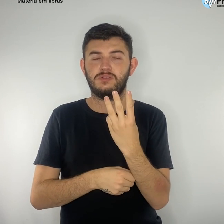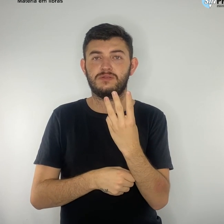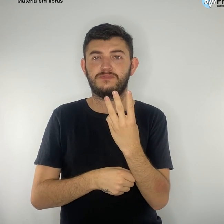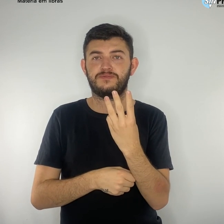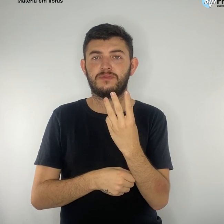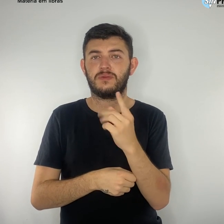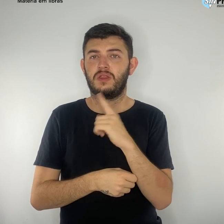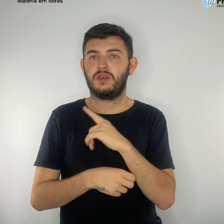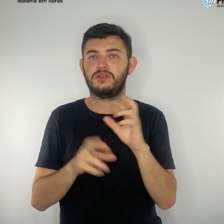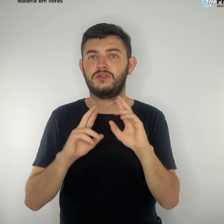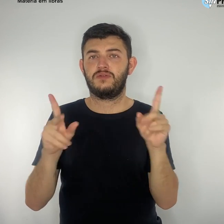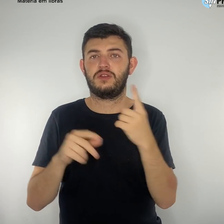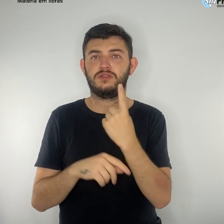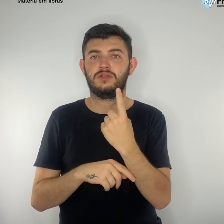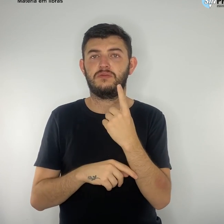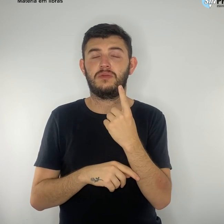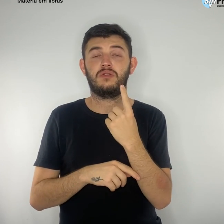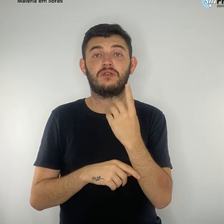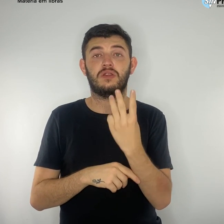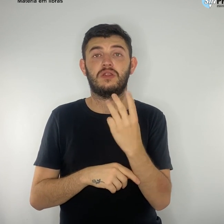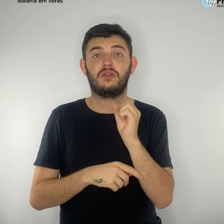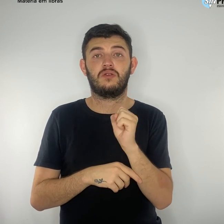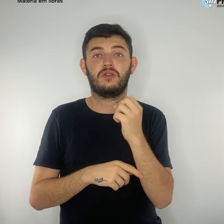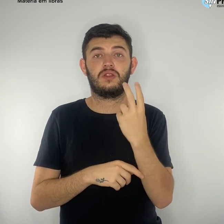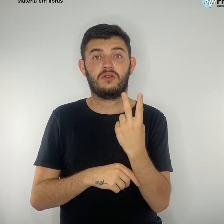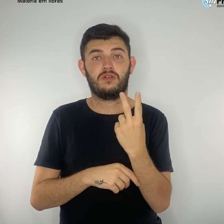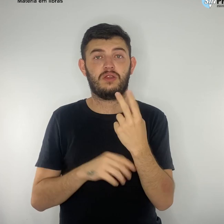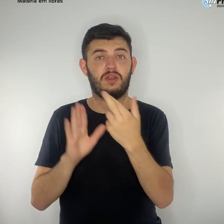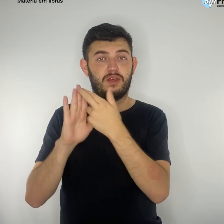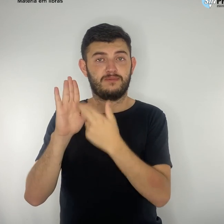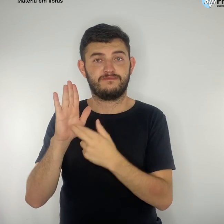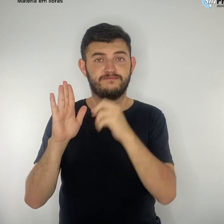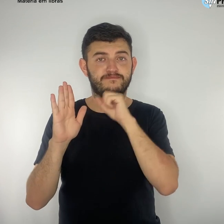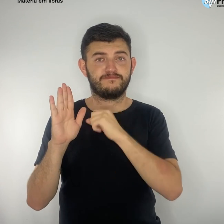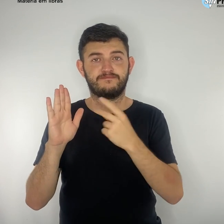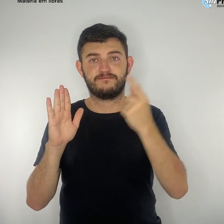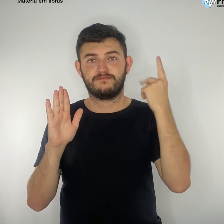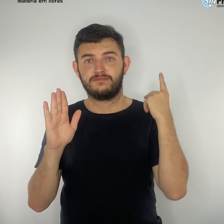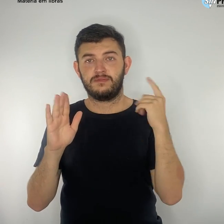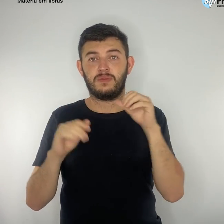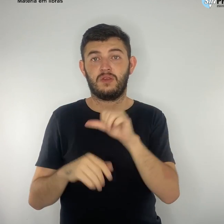1.382, pela regra antiga, ou seja, R$ 99 a mais,